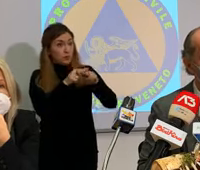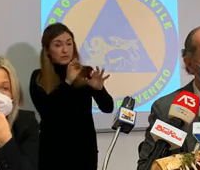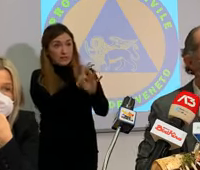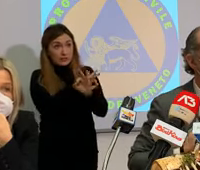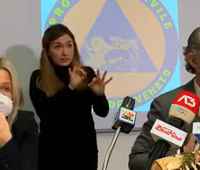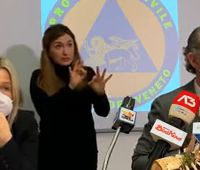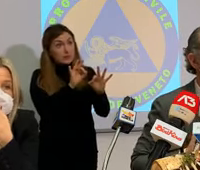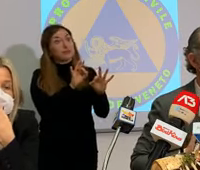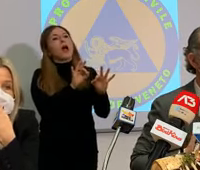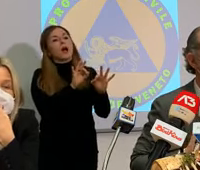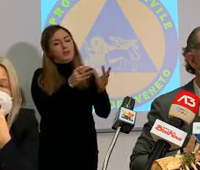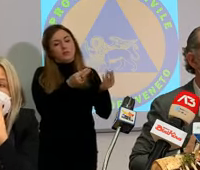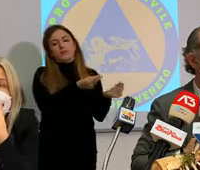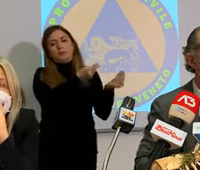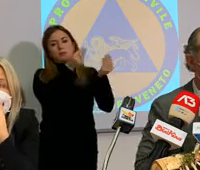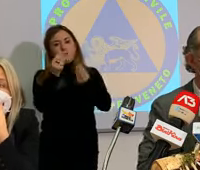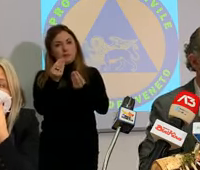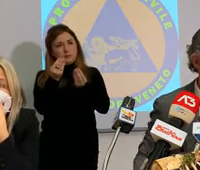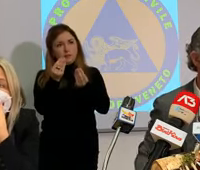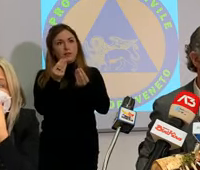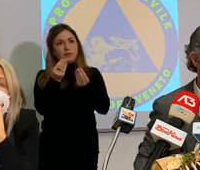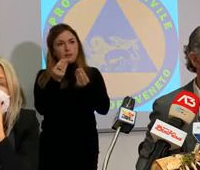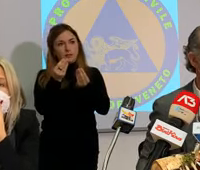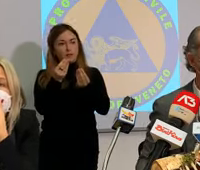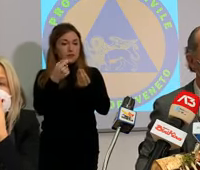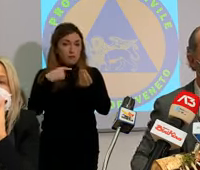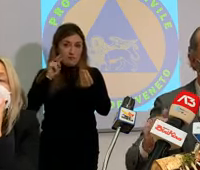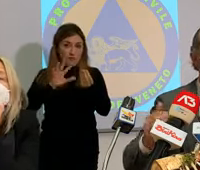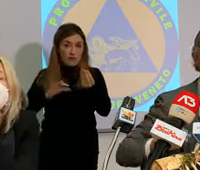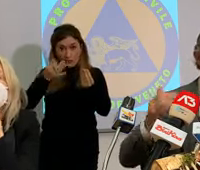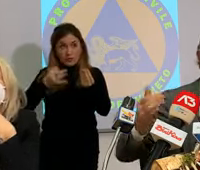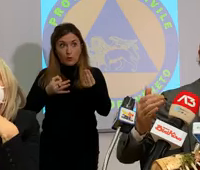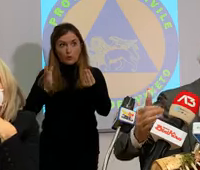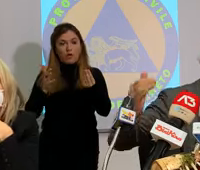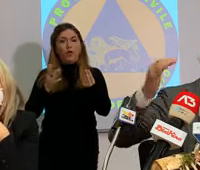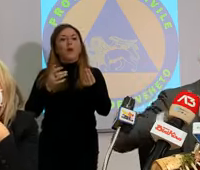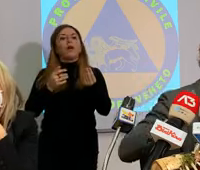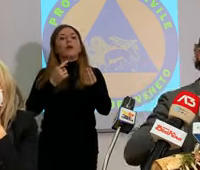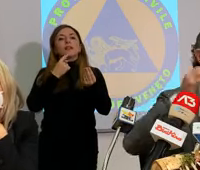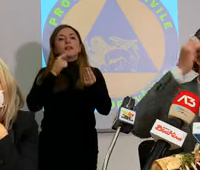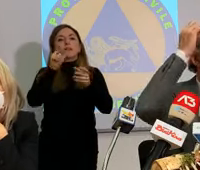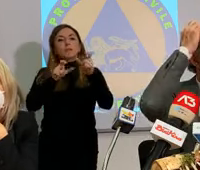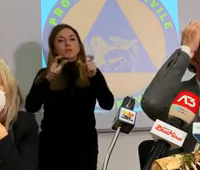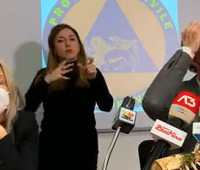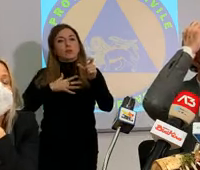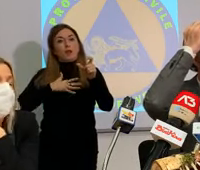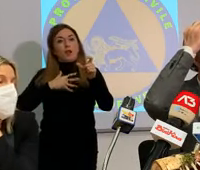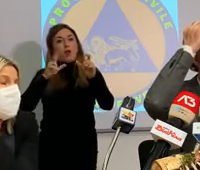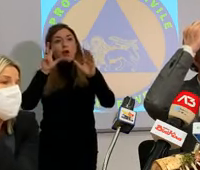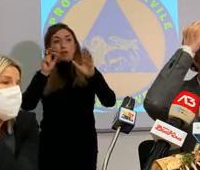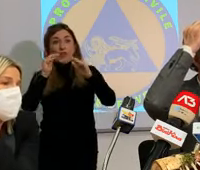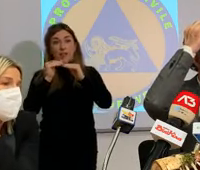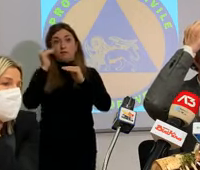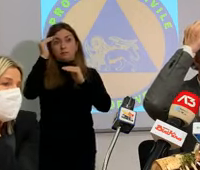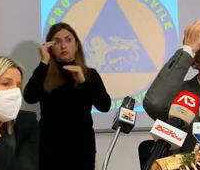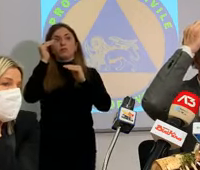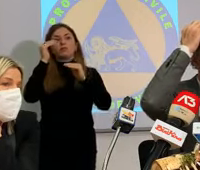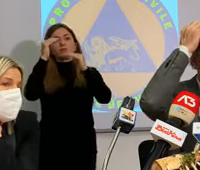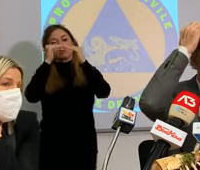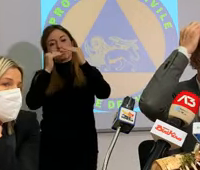dedicato da noi in veneto verrà dedicato partiremo degli ultimi 80 e verremo in giù anche perché l'età media